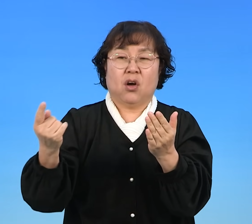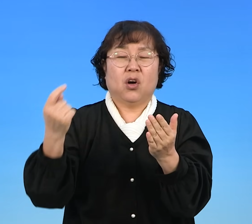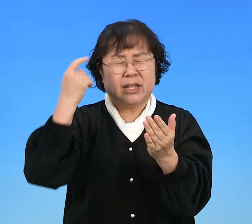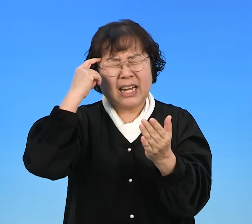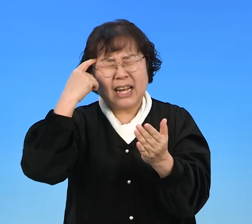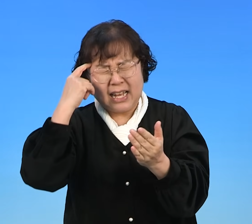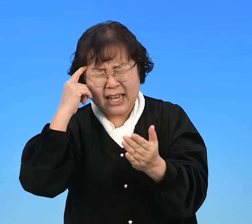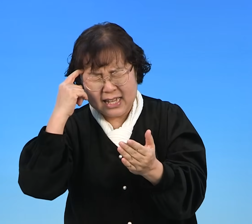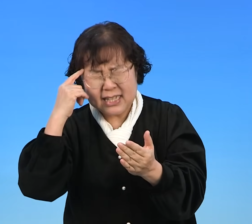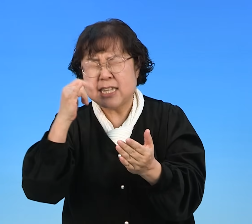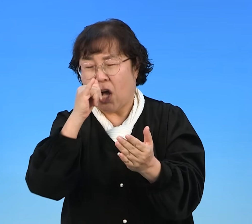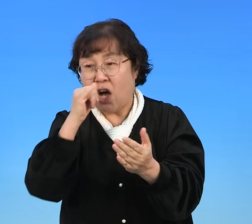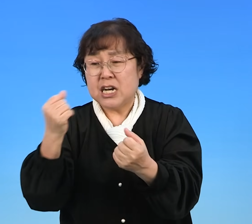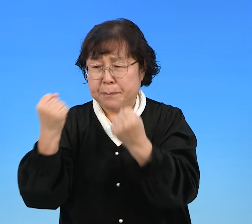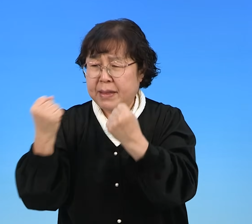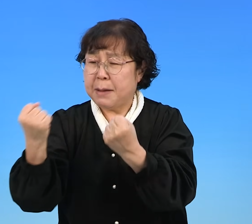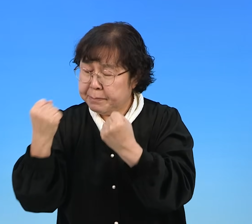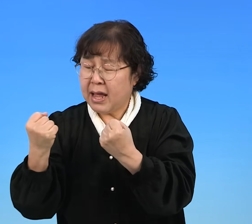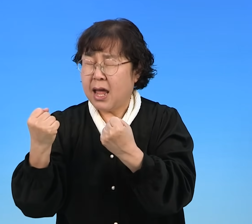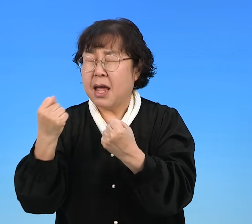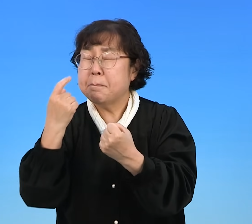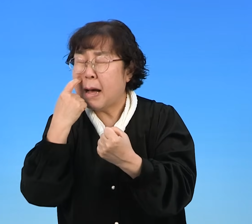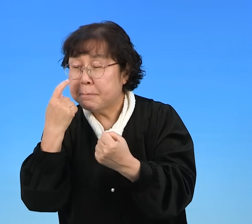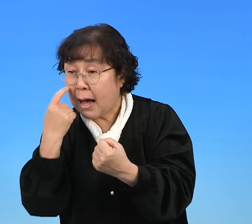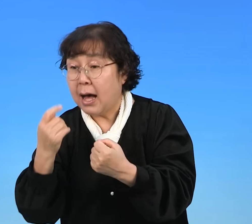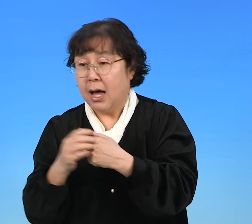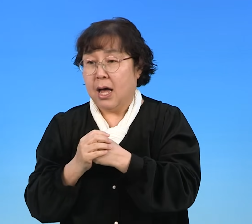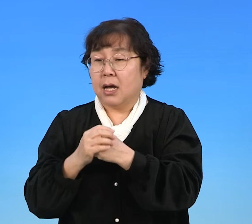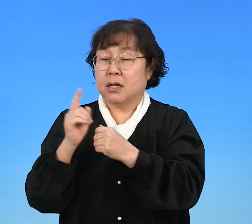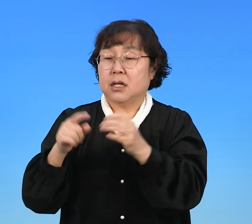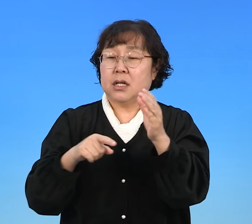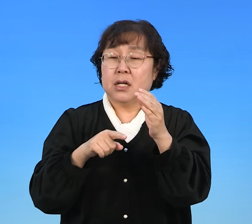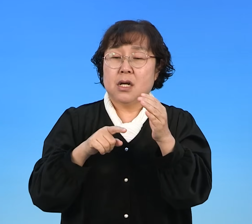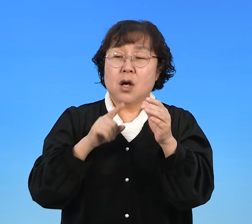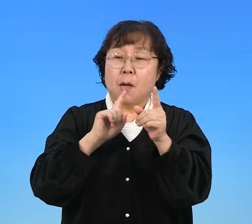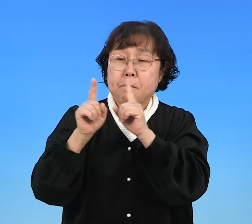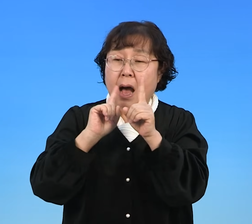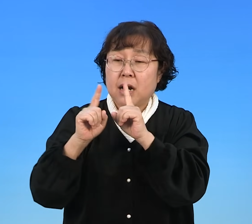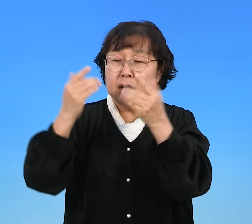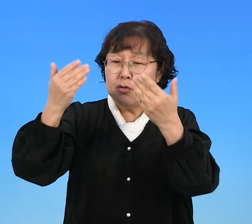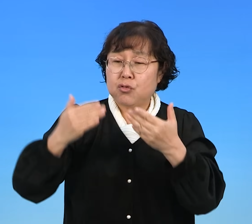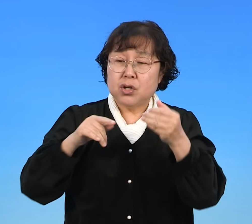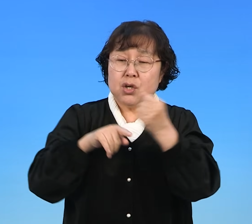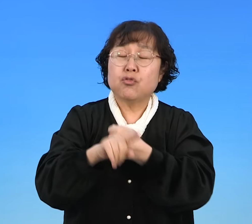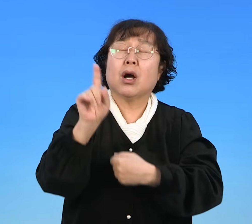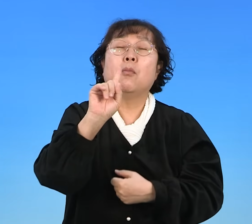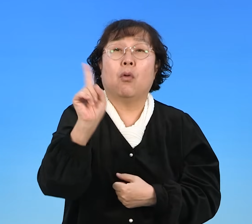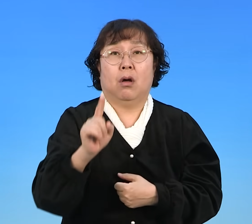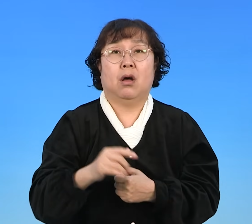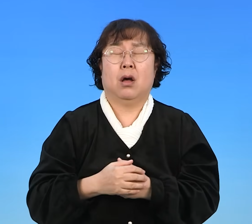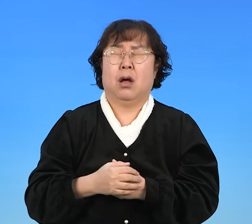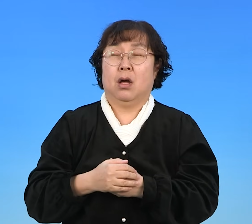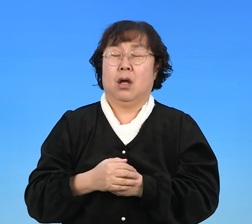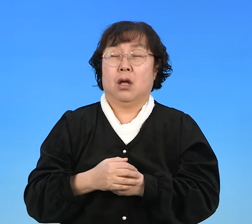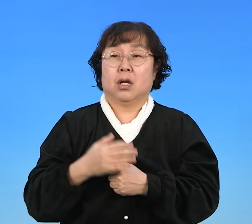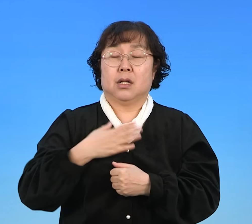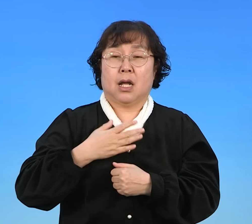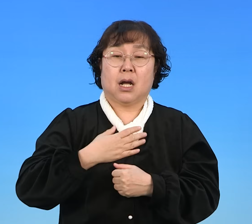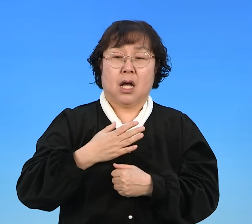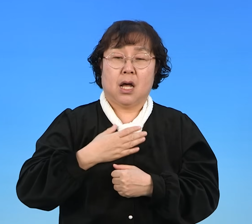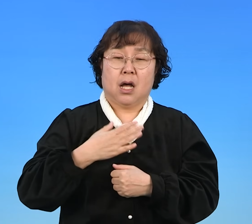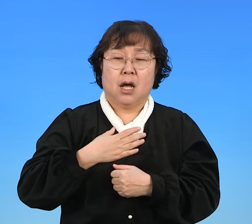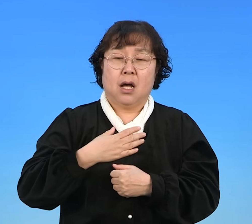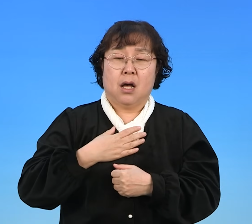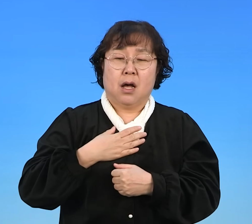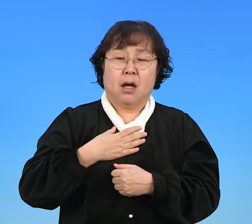달렸다, 힘내라. 이게 잘 안 되는 일들을 겪기 때문에 이런 어른들의 격려가 기억에